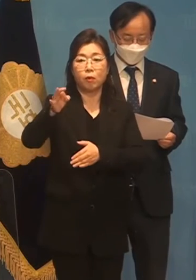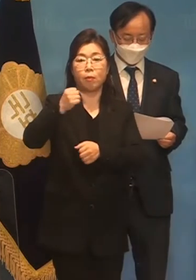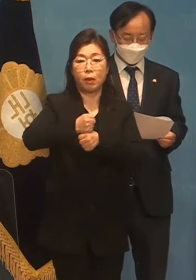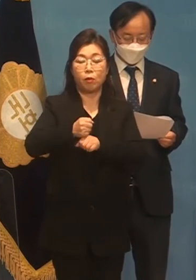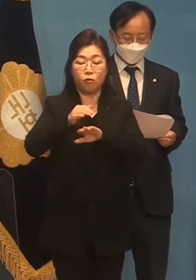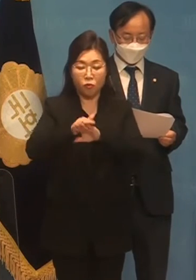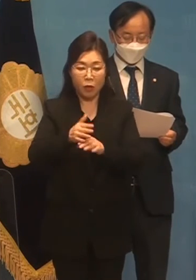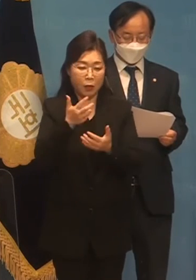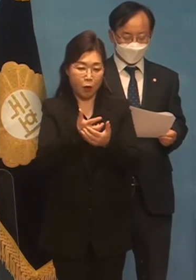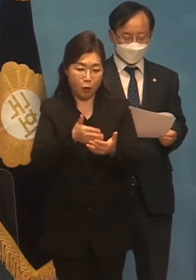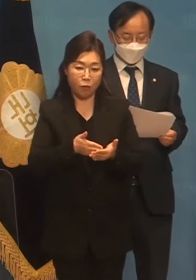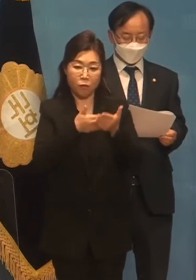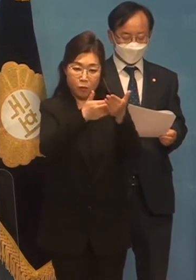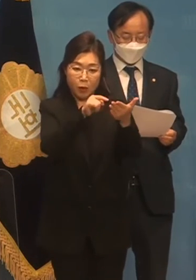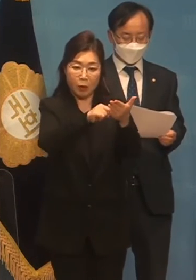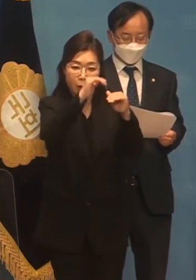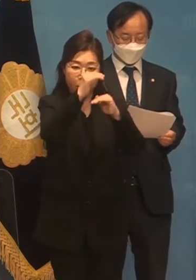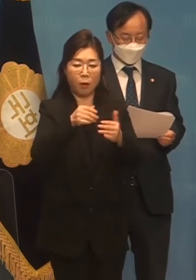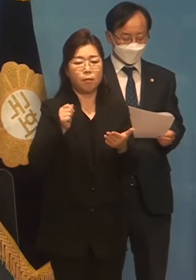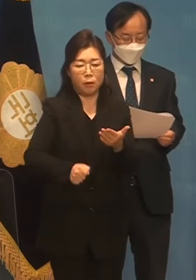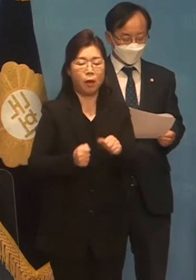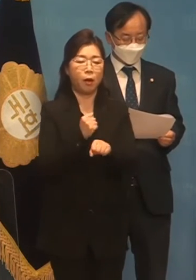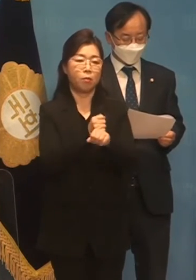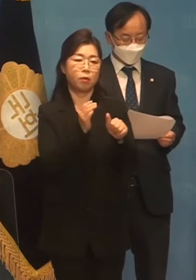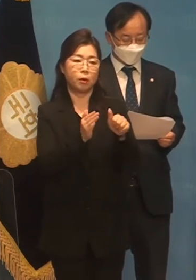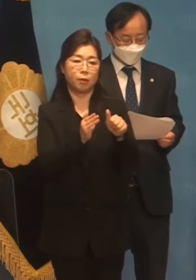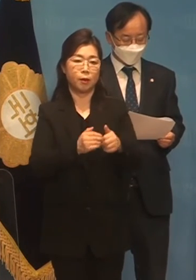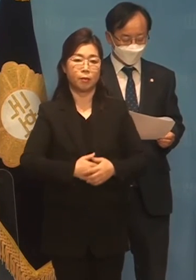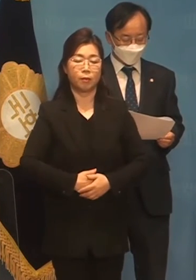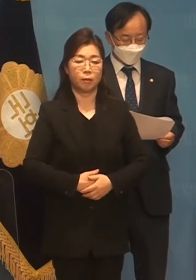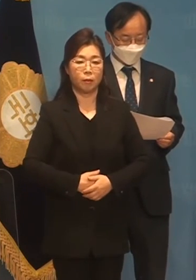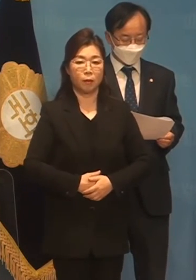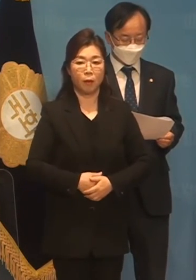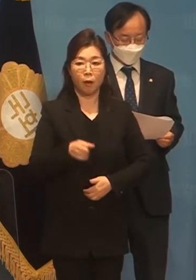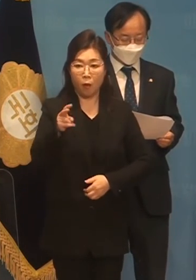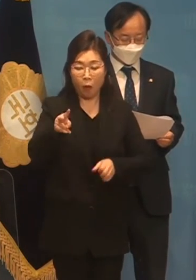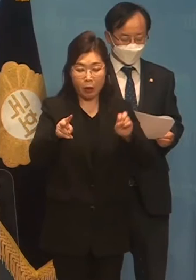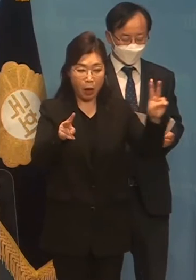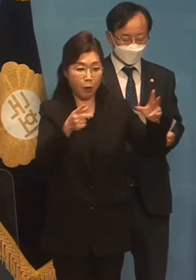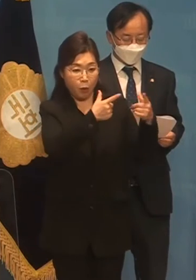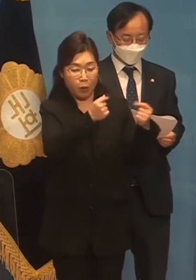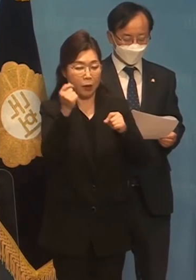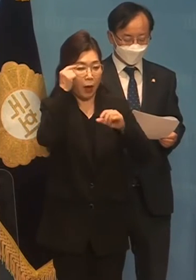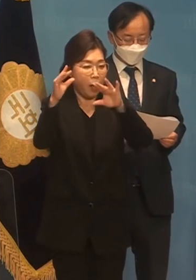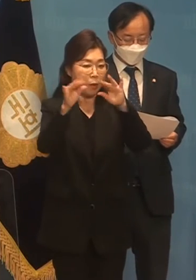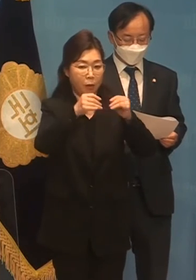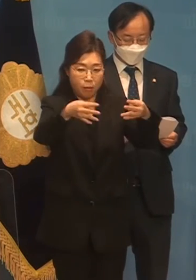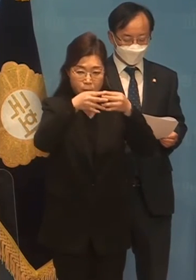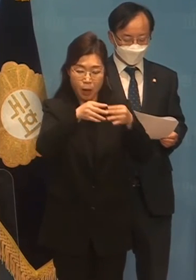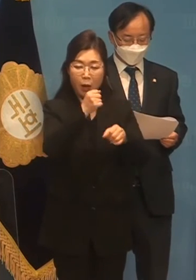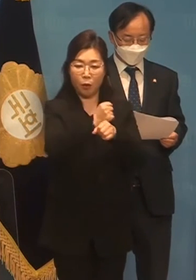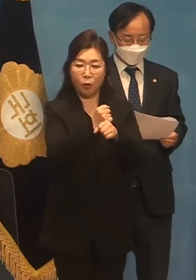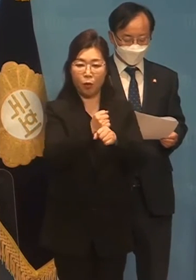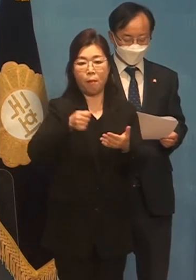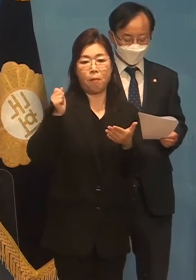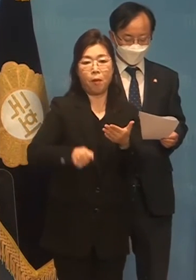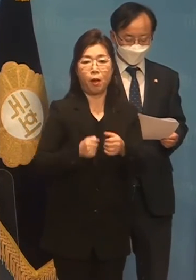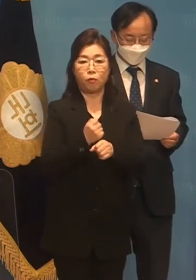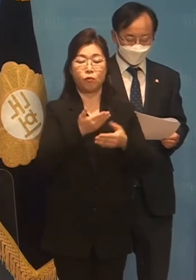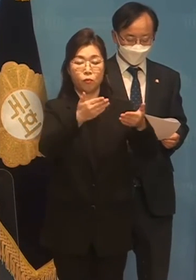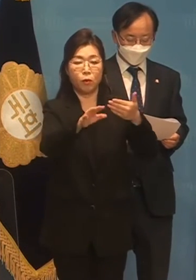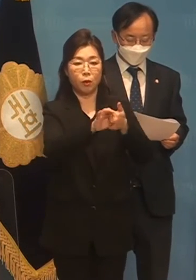편성 제출 촉구 결의안을 처리합시다. 여야가 초당적인 합의를 통해 결의안을